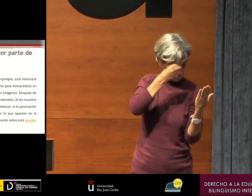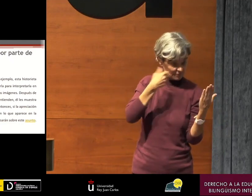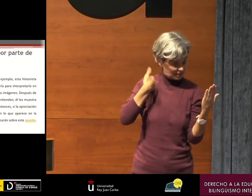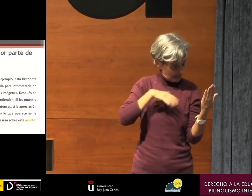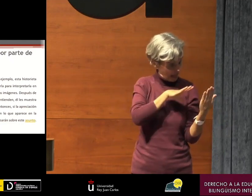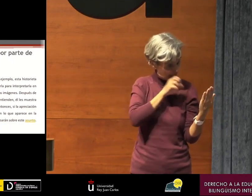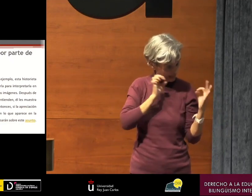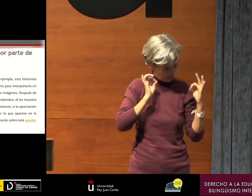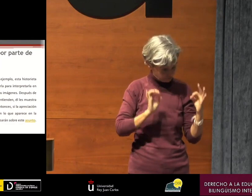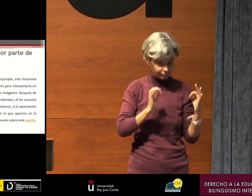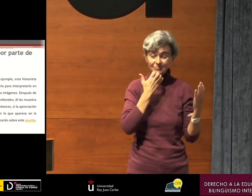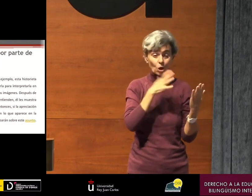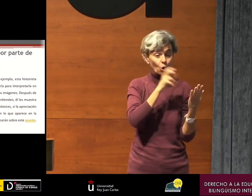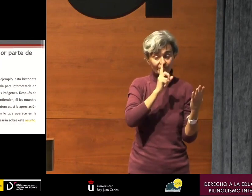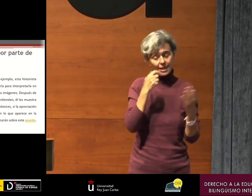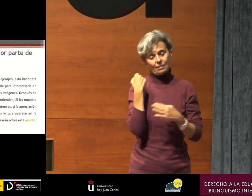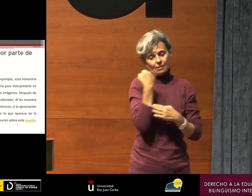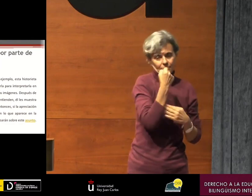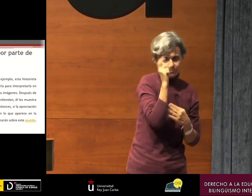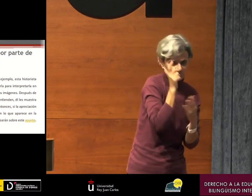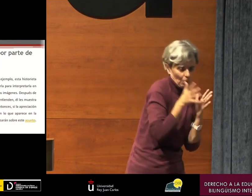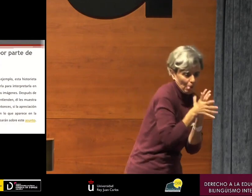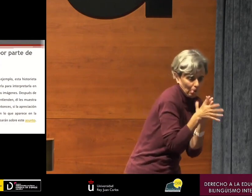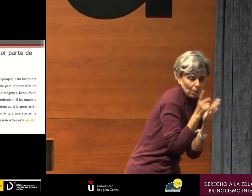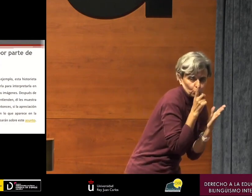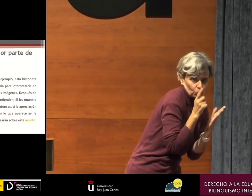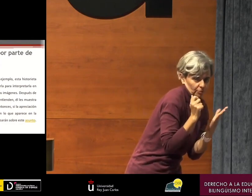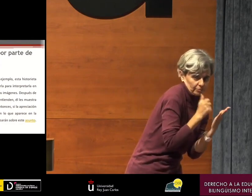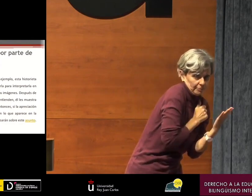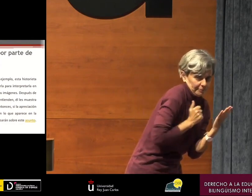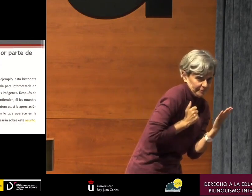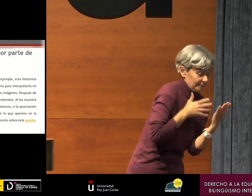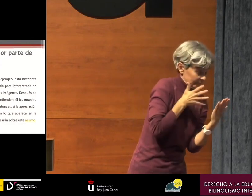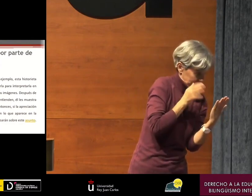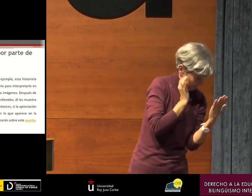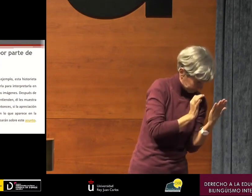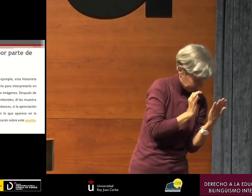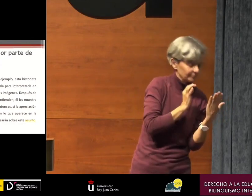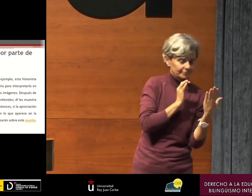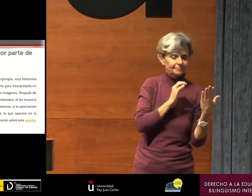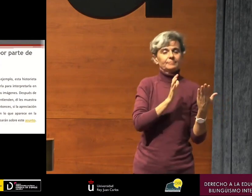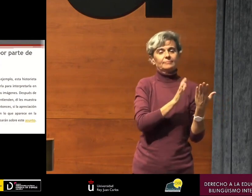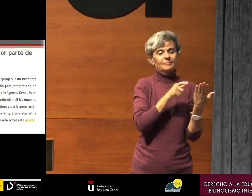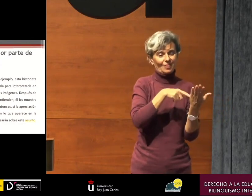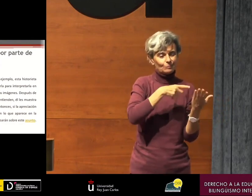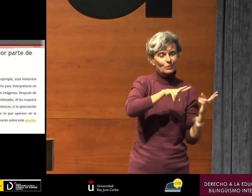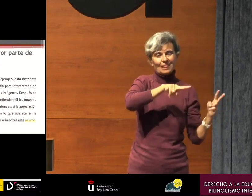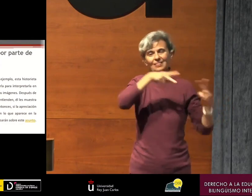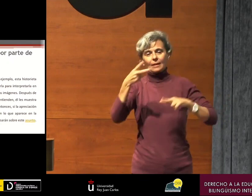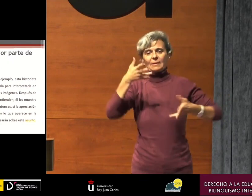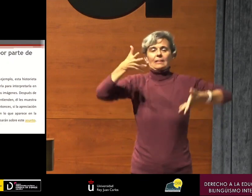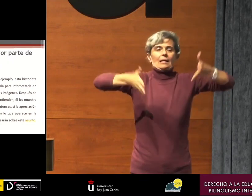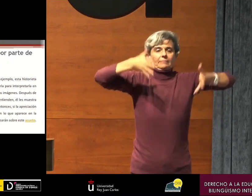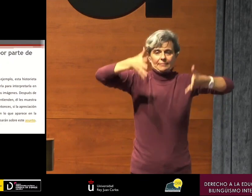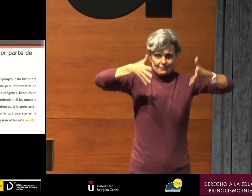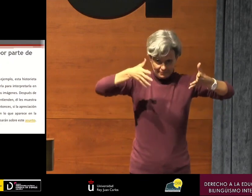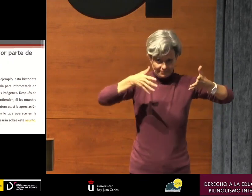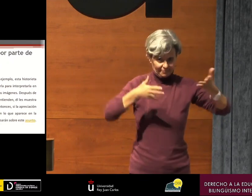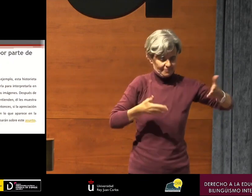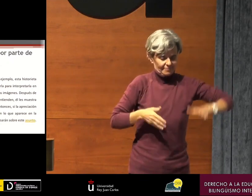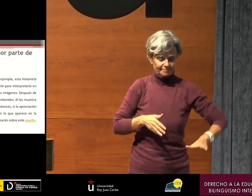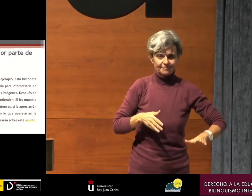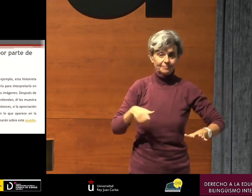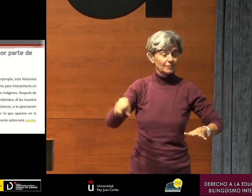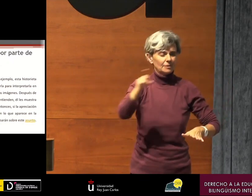alumno que ve esa ficha tiene que intentar, si no entiende muy bien, bueno, pues con las puntualizaciones que le pueda dar el profesor, tiene